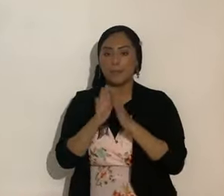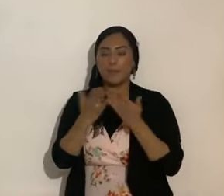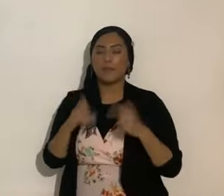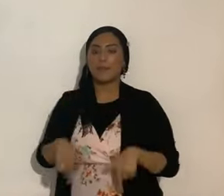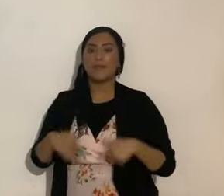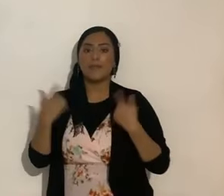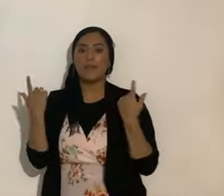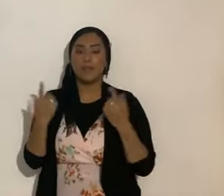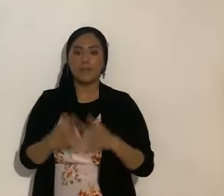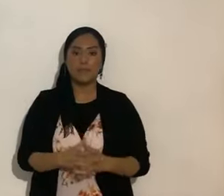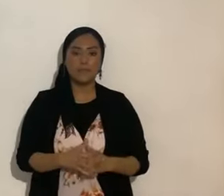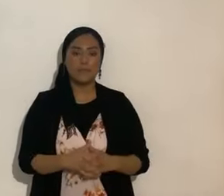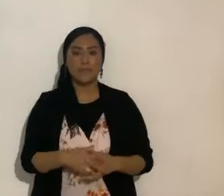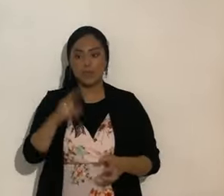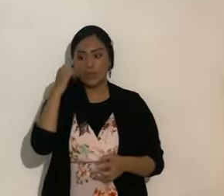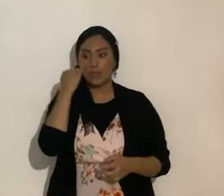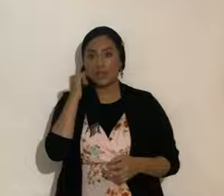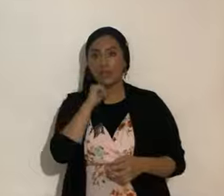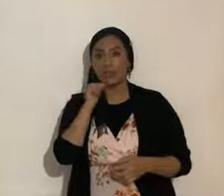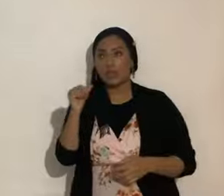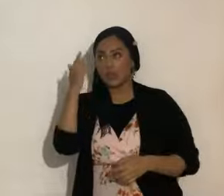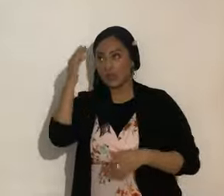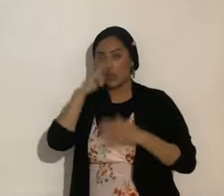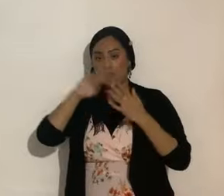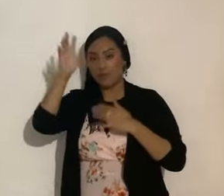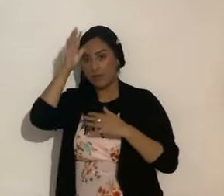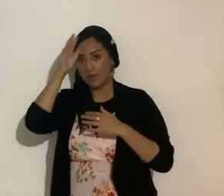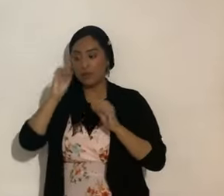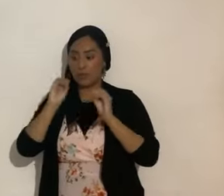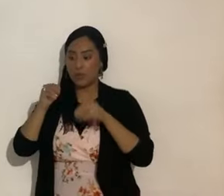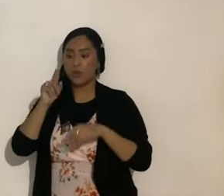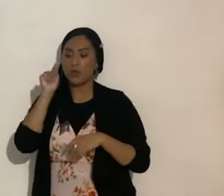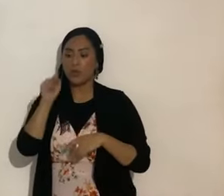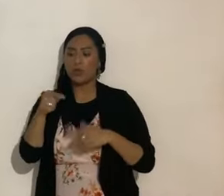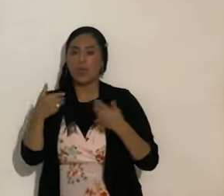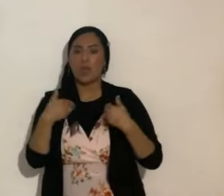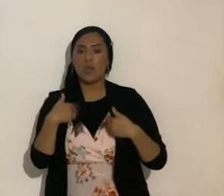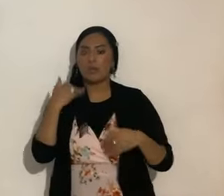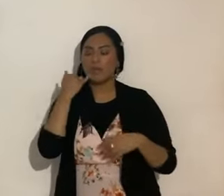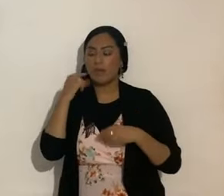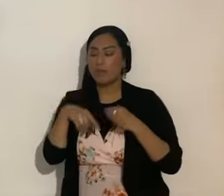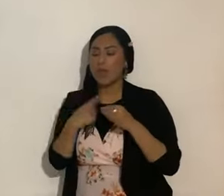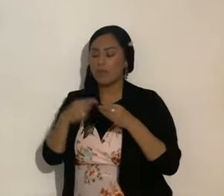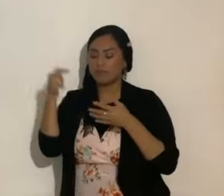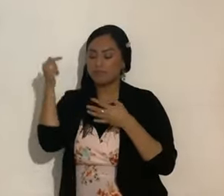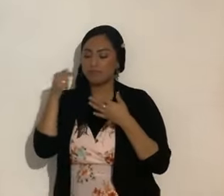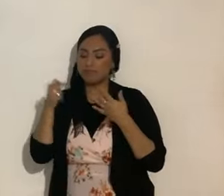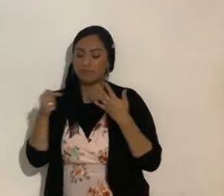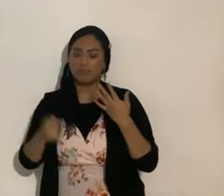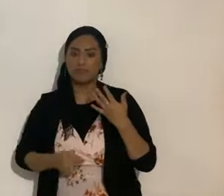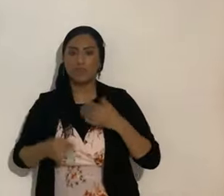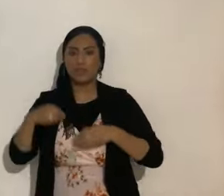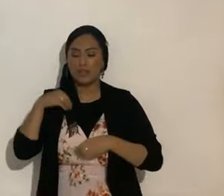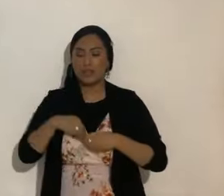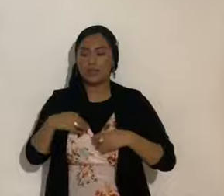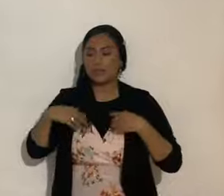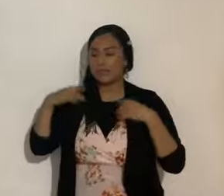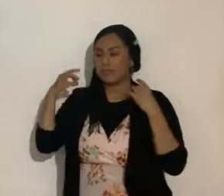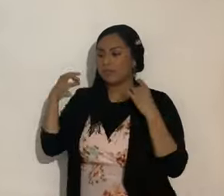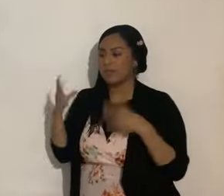vida. Porque si no, entonces el Eterno pondría envidia. Tú tuviste envidia de esto y de eso te creo rencor,